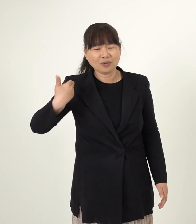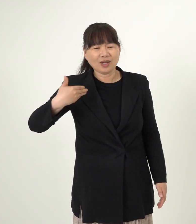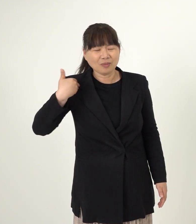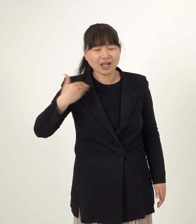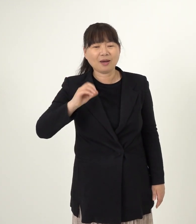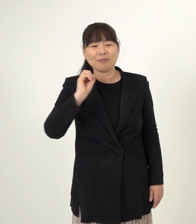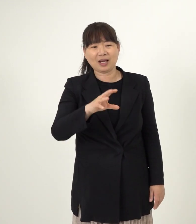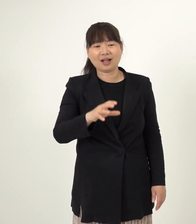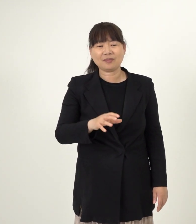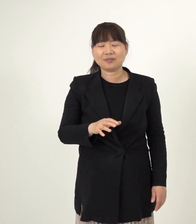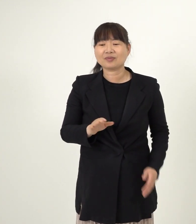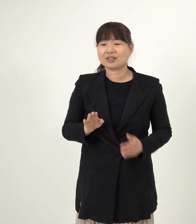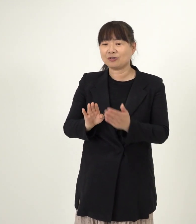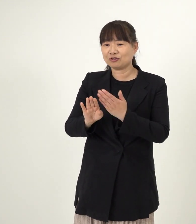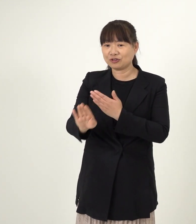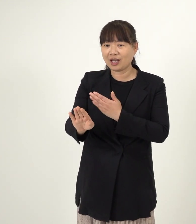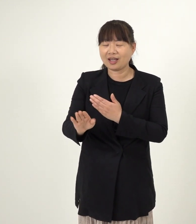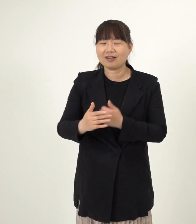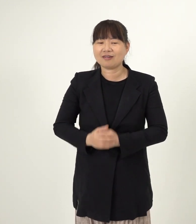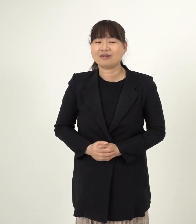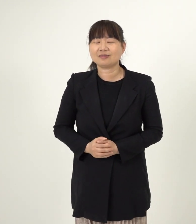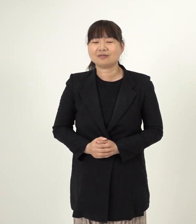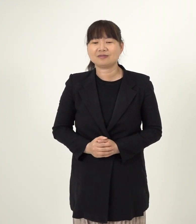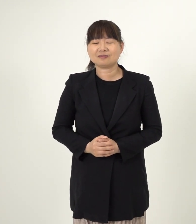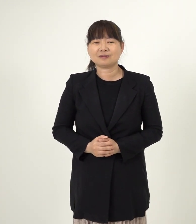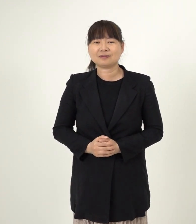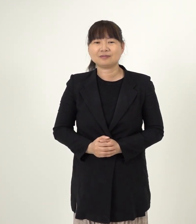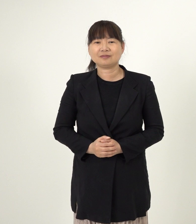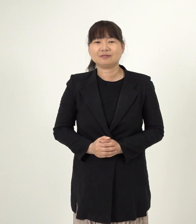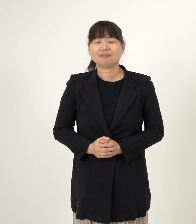자, 그러자 어떤 일이 벌어지는가 한번 보십시다.